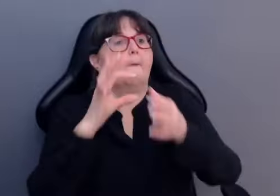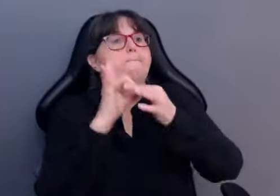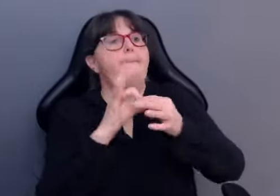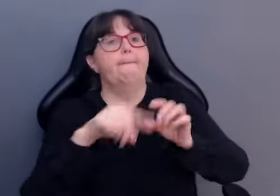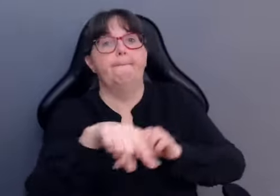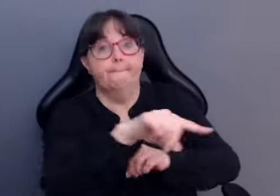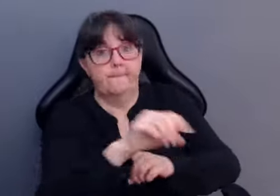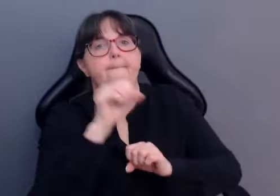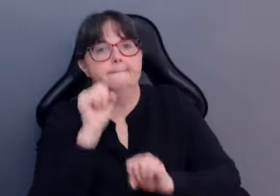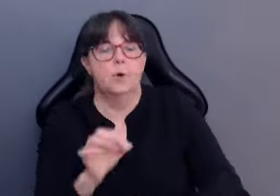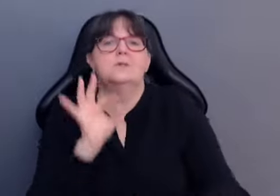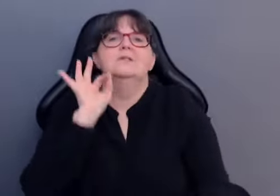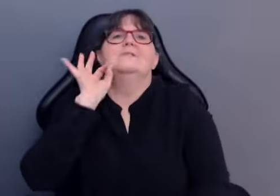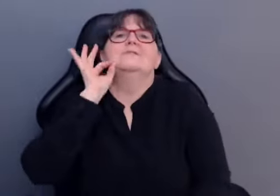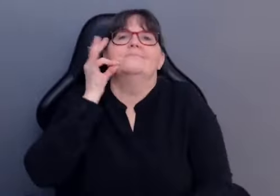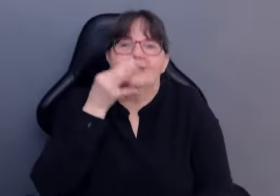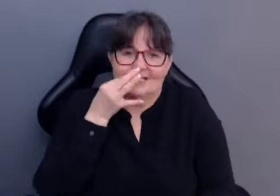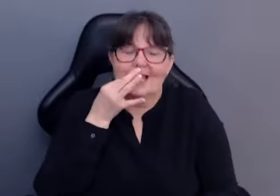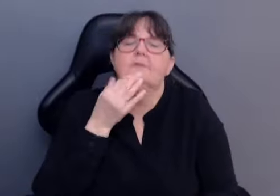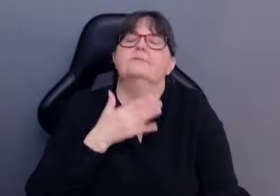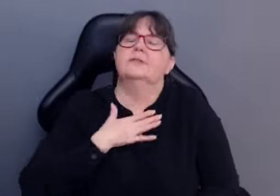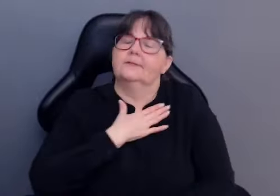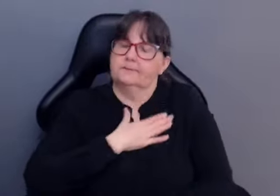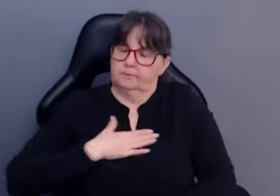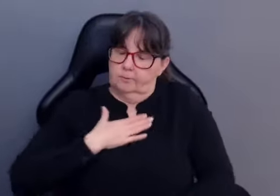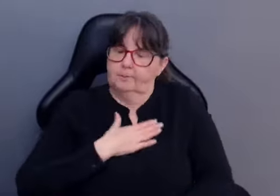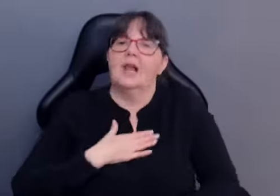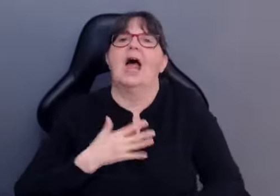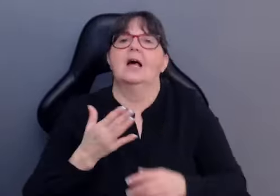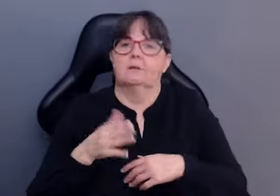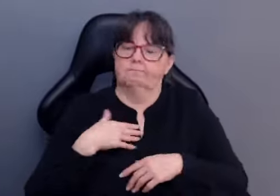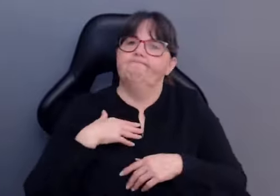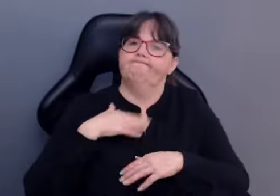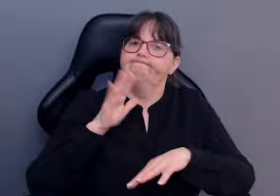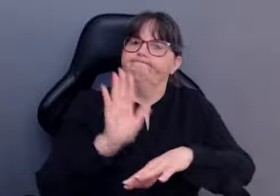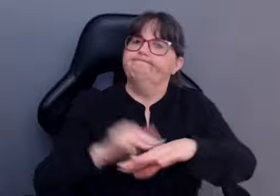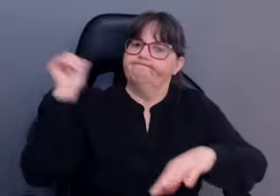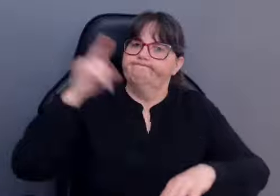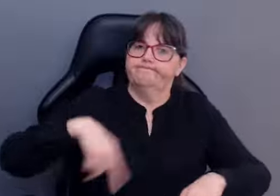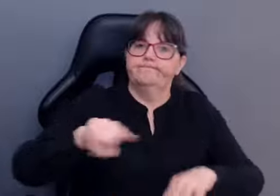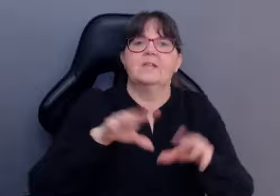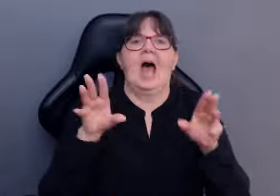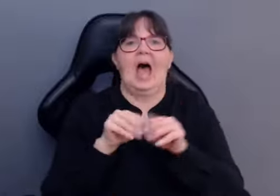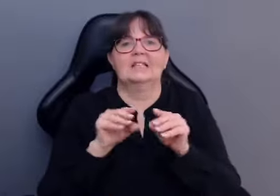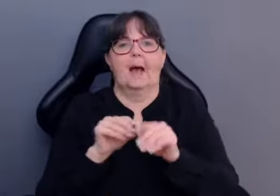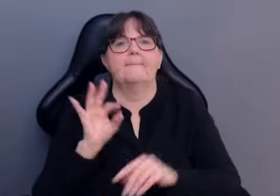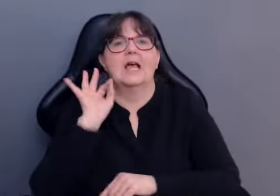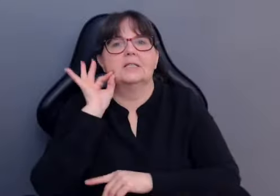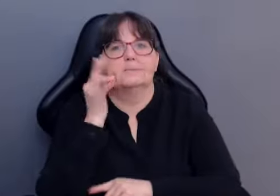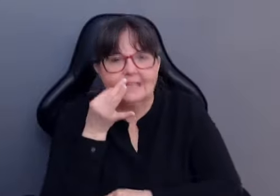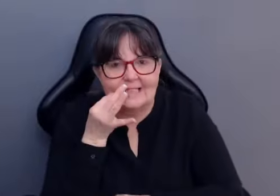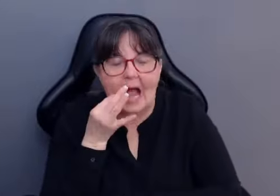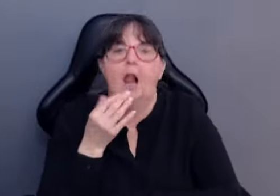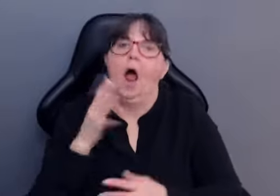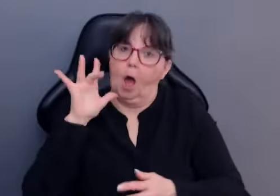peut exceptionnellement convoquer une assemblée extraordinaire pour procéder aux élections.